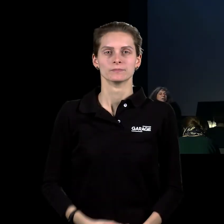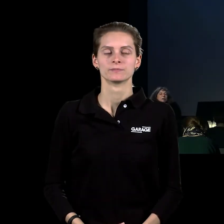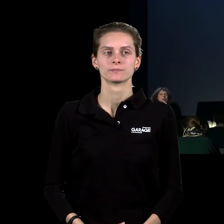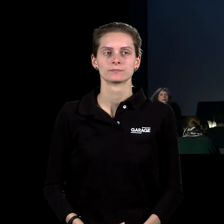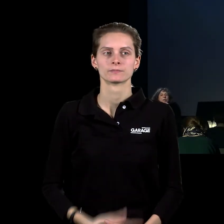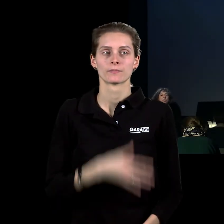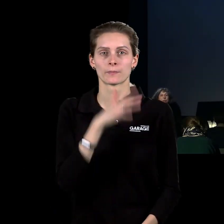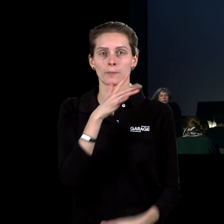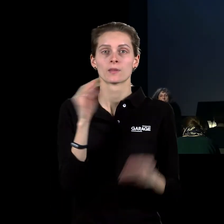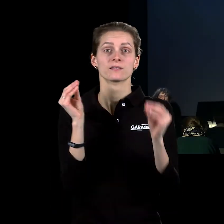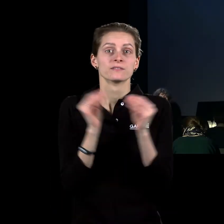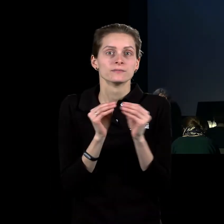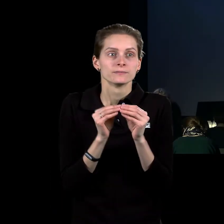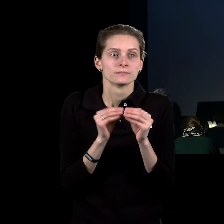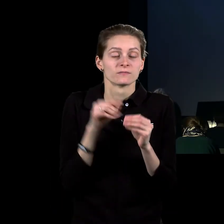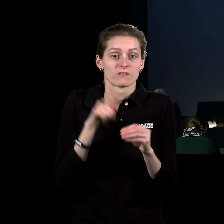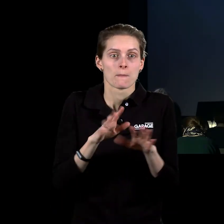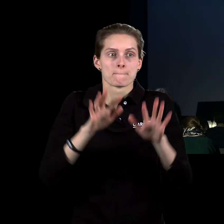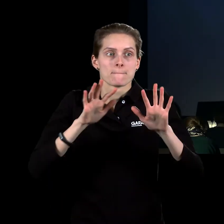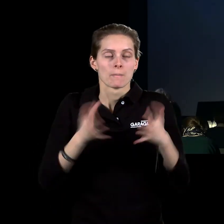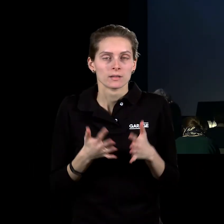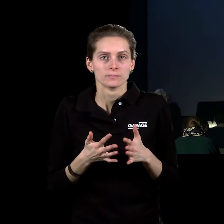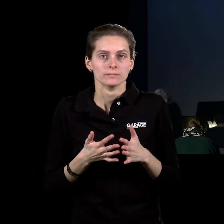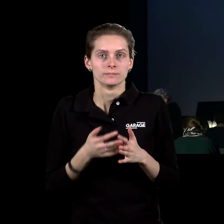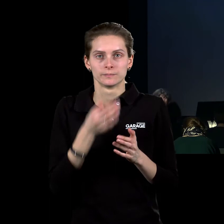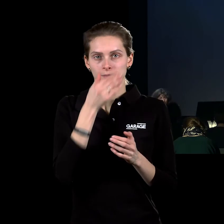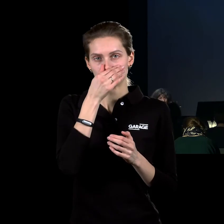этот момент, как бы, где-то